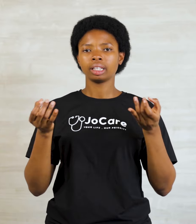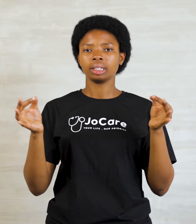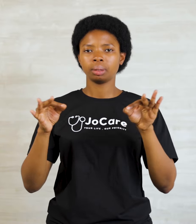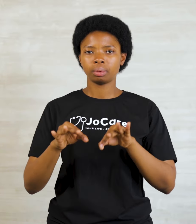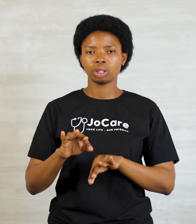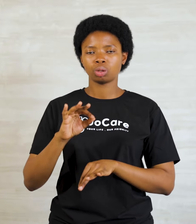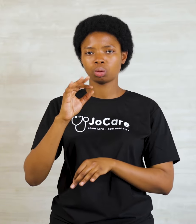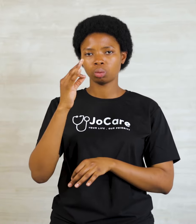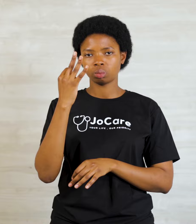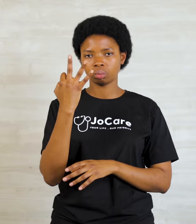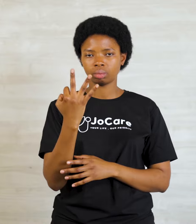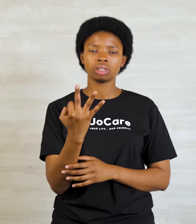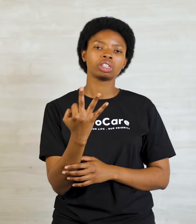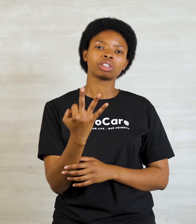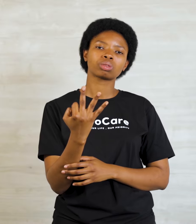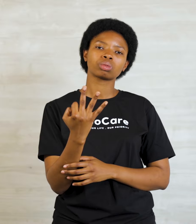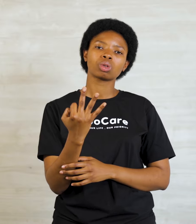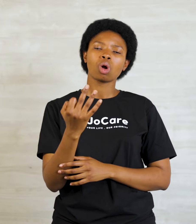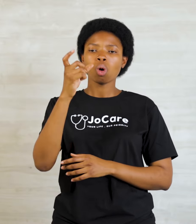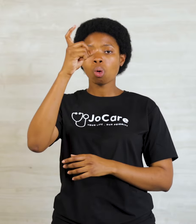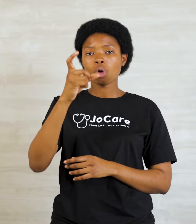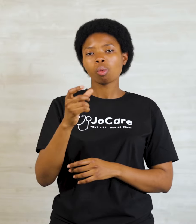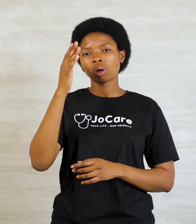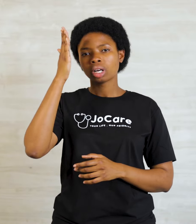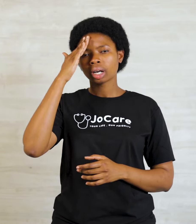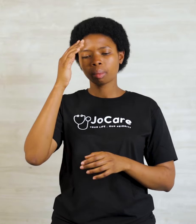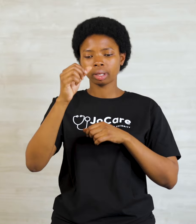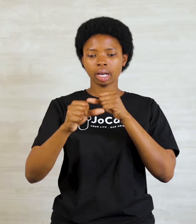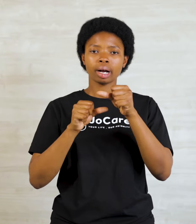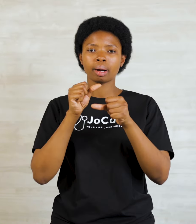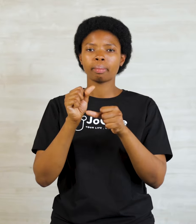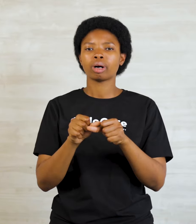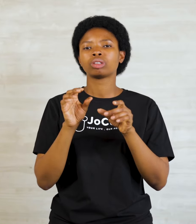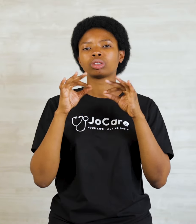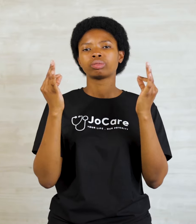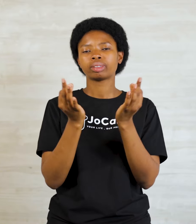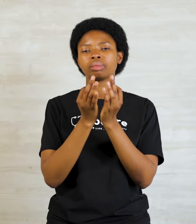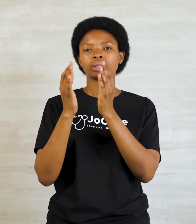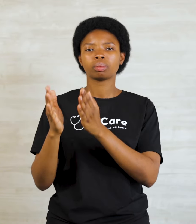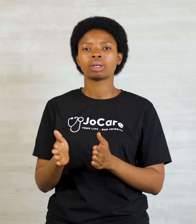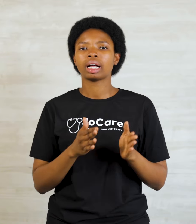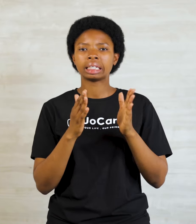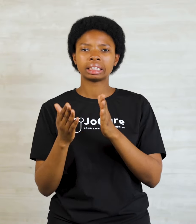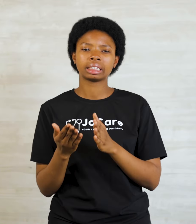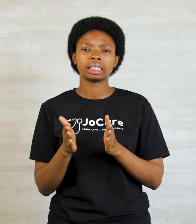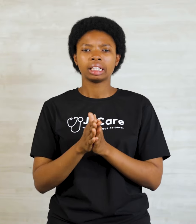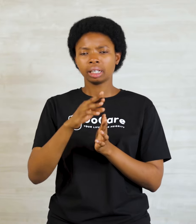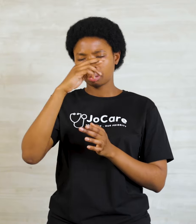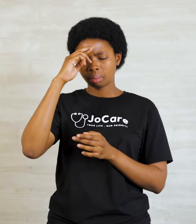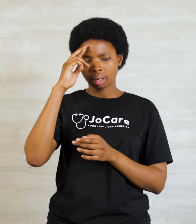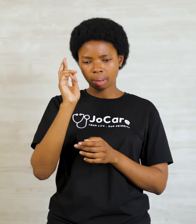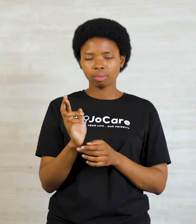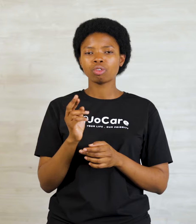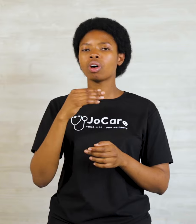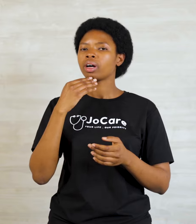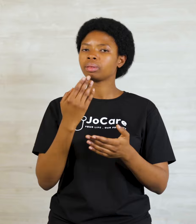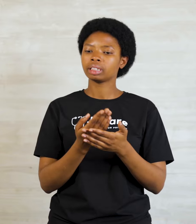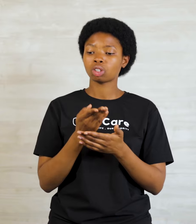ku kiganiro yakamenya ku bijyanye no kuboneza urubyaro ndetse n'impamvu ari byiza ko ubwo buryo bumwegera